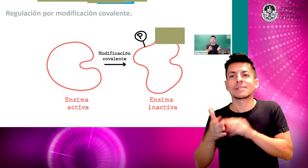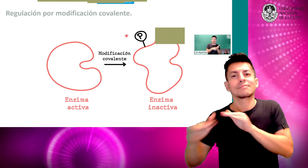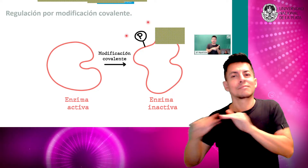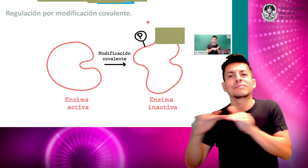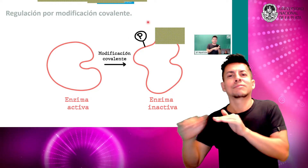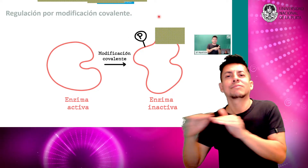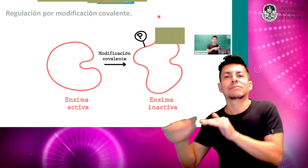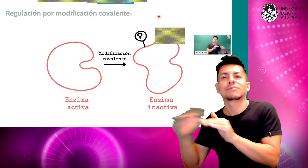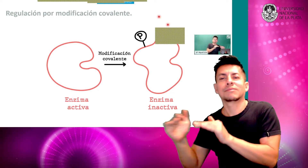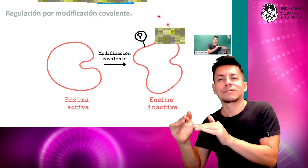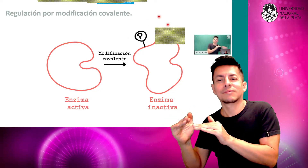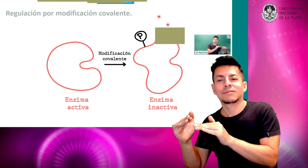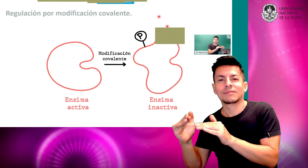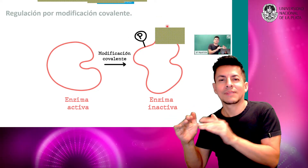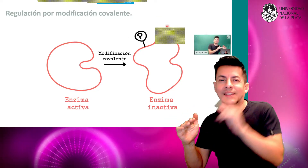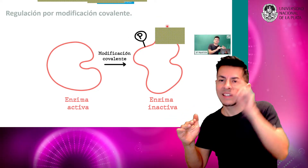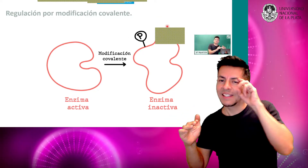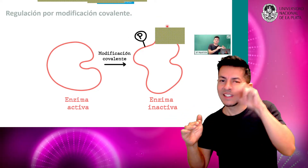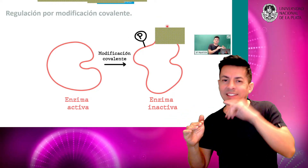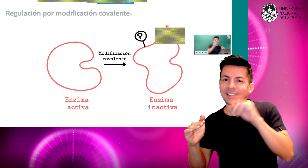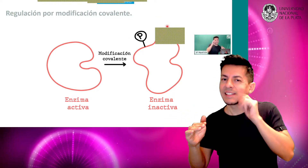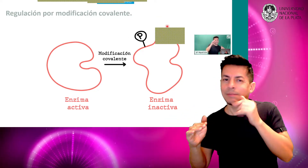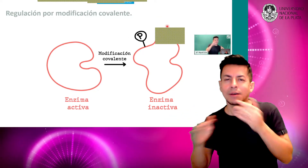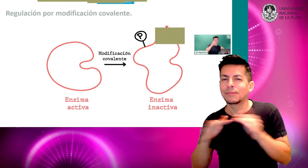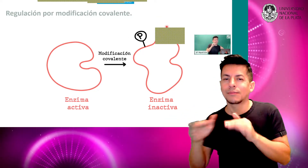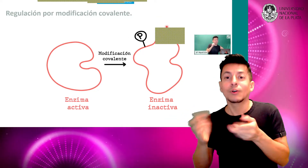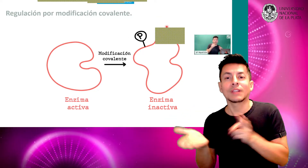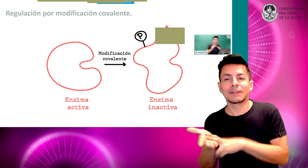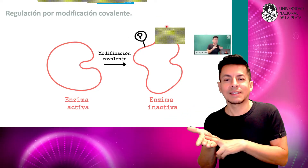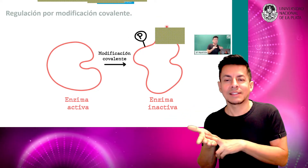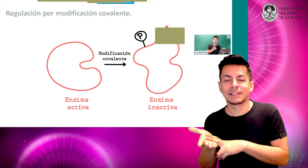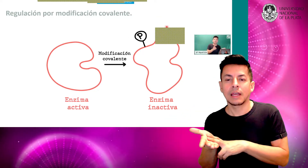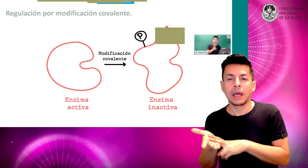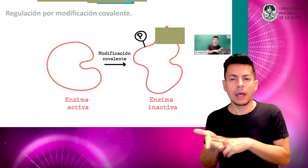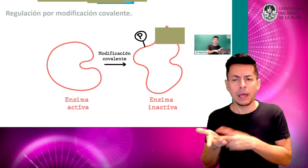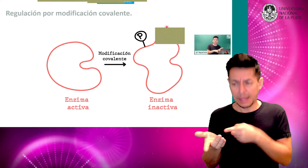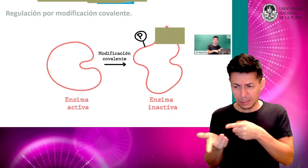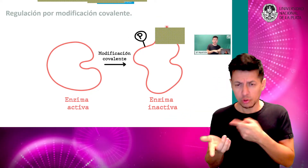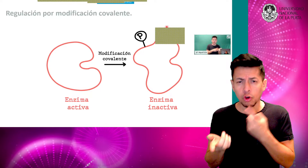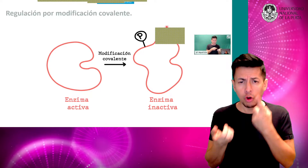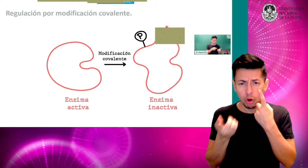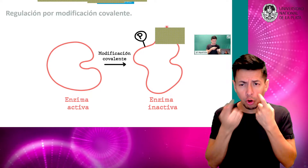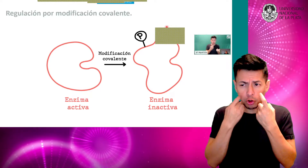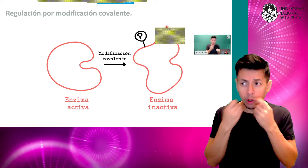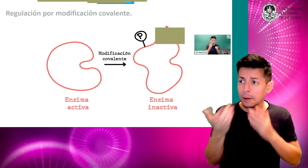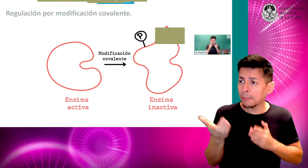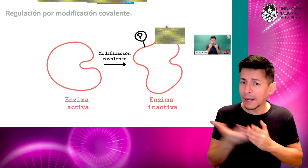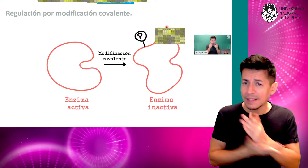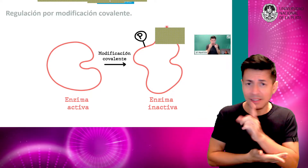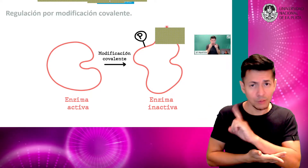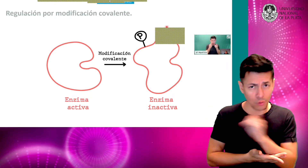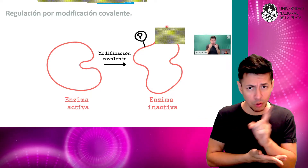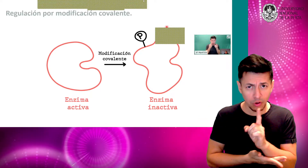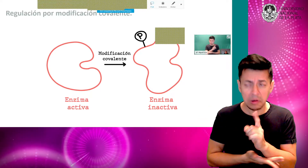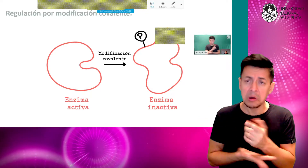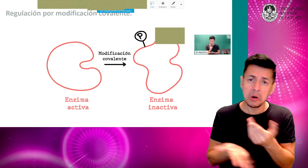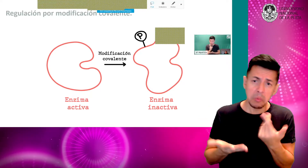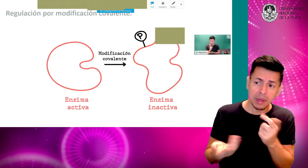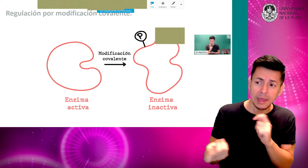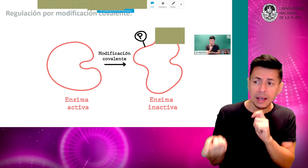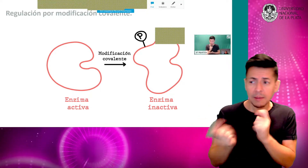activa, ¿sí? Entonces este tipo de regulación es reversible, es un mecanismo reversible.